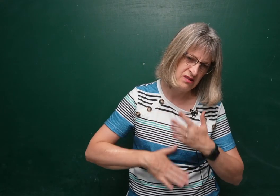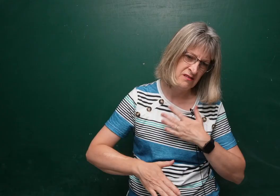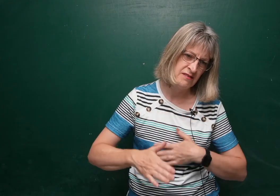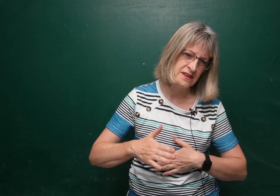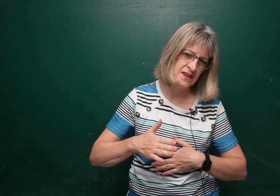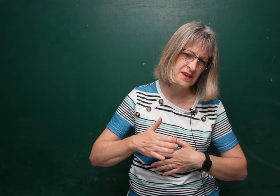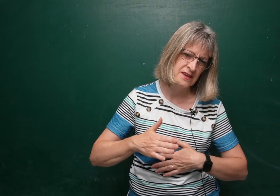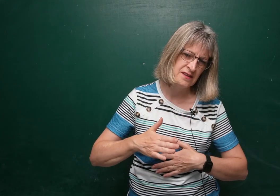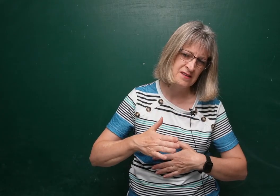Fatigué.